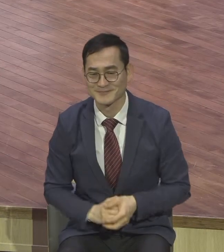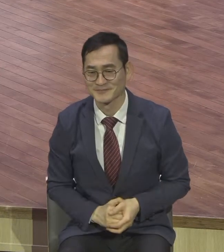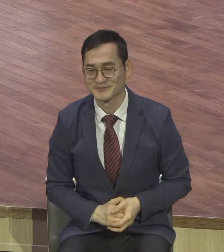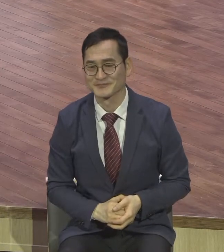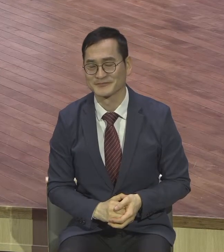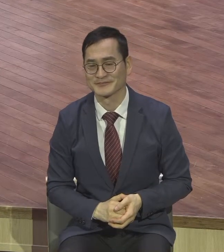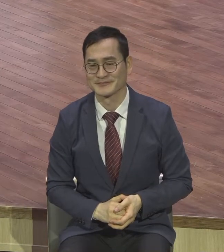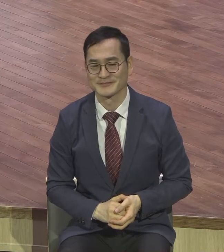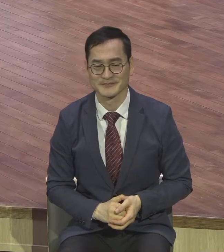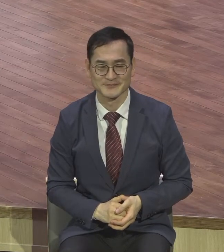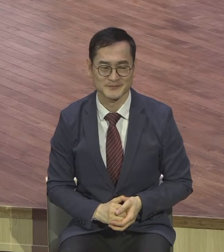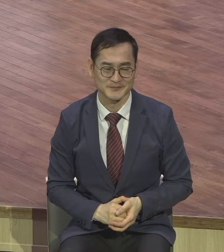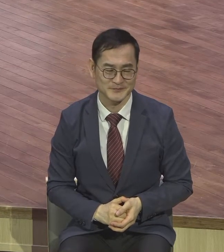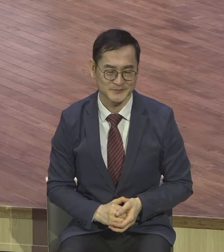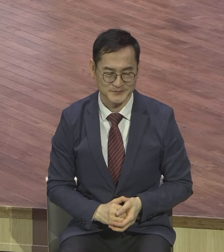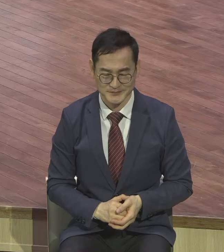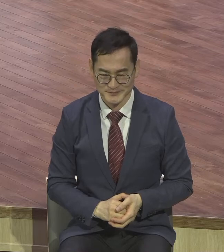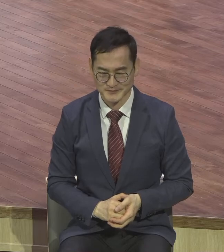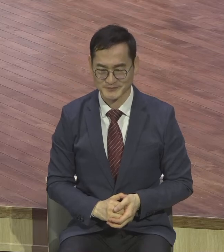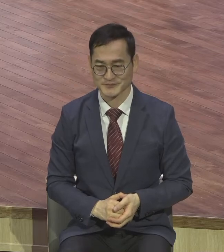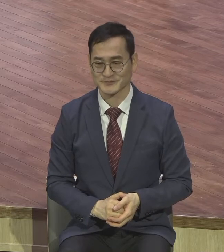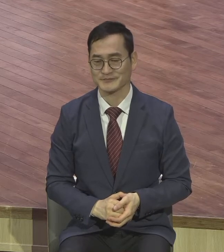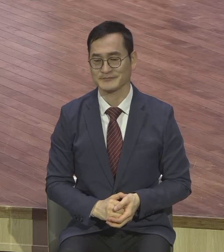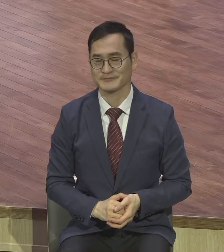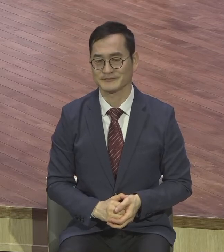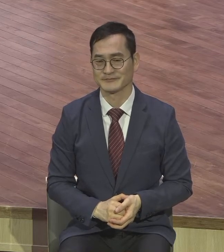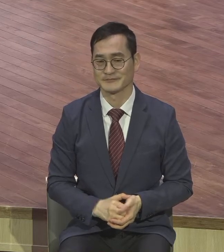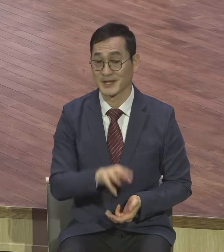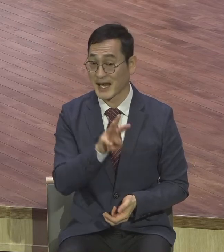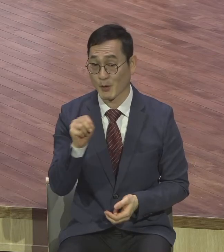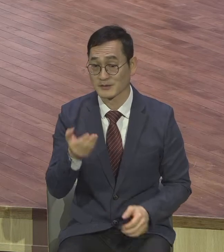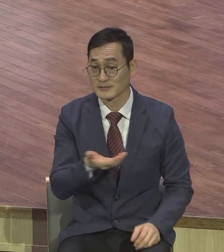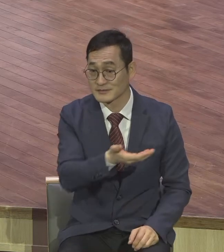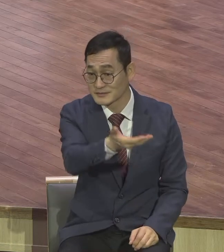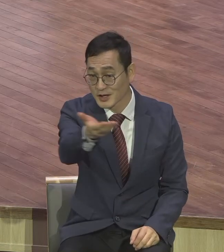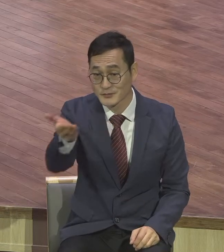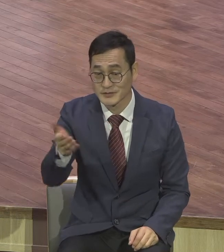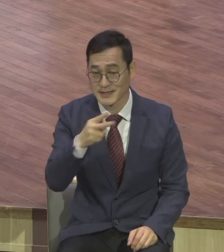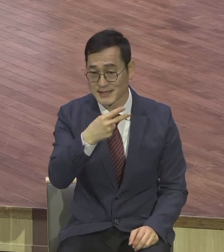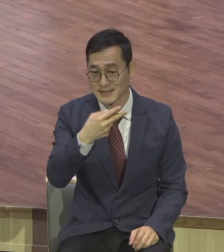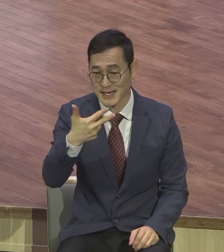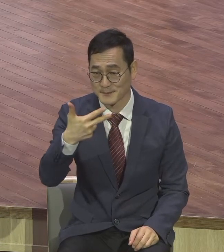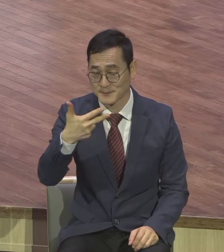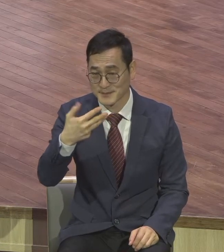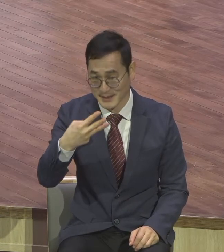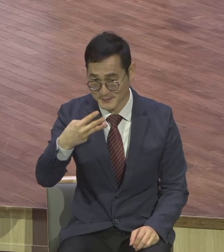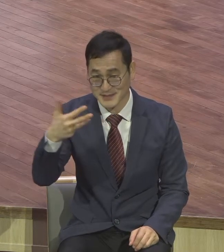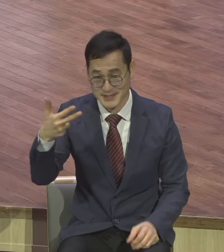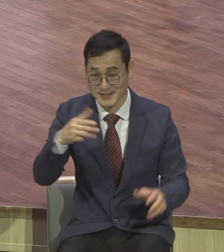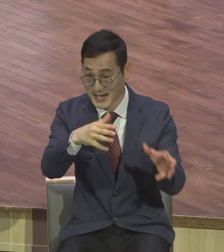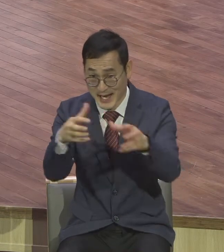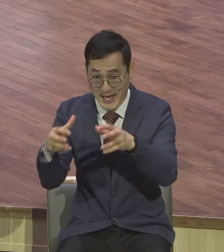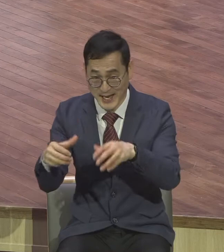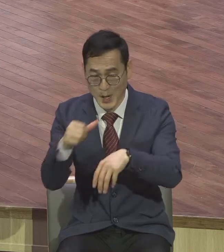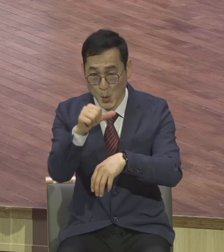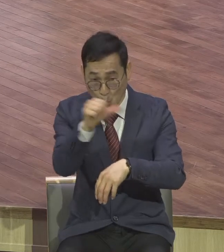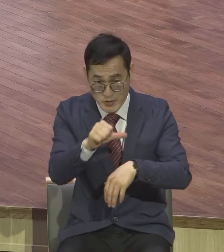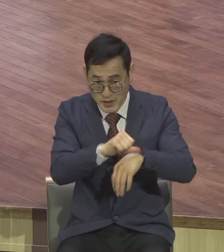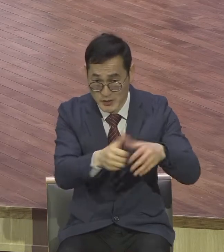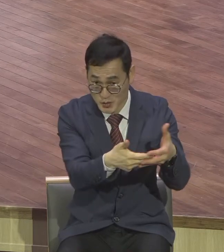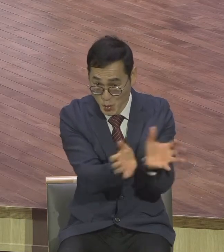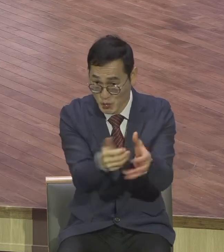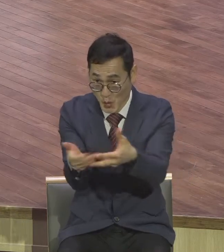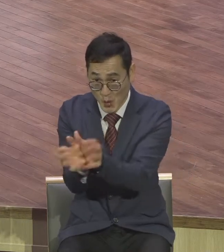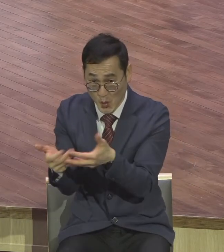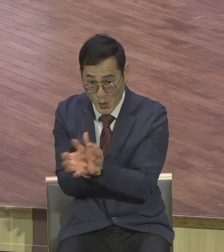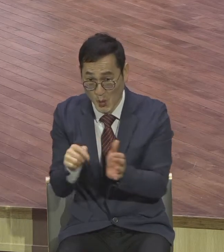그렇게 생각하고 고백하고 왔습니다 우리는 우리 영원교회는 우리 함께 2, 3, 7 나라 5천 종족 구원하는 이 유산을